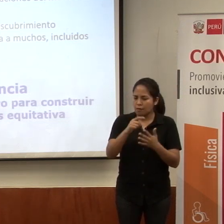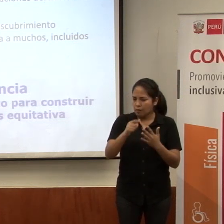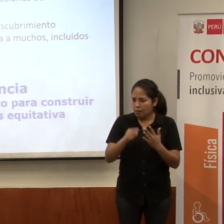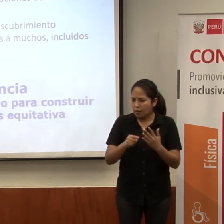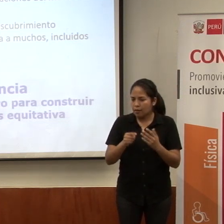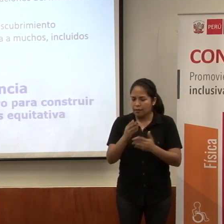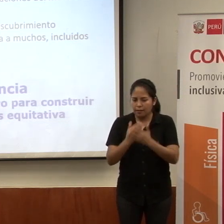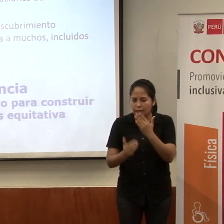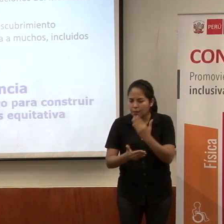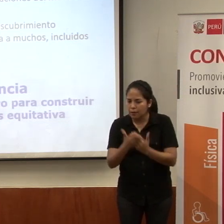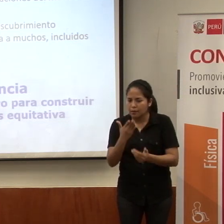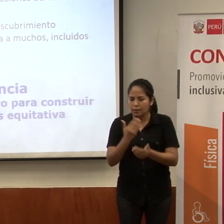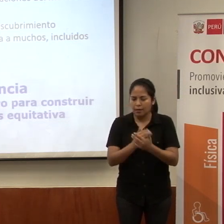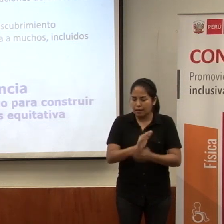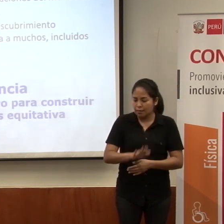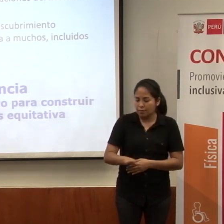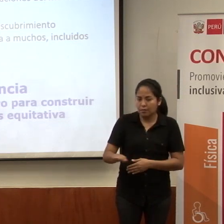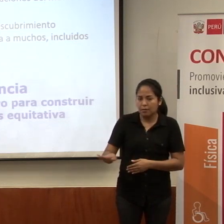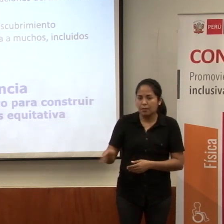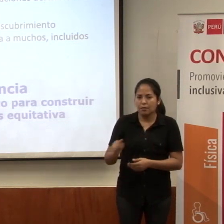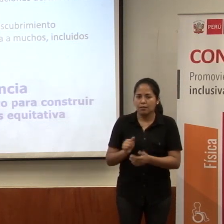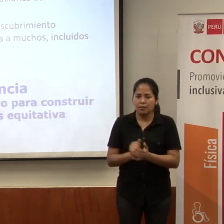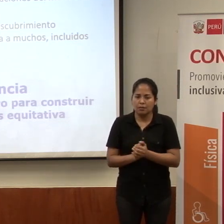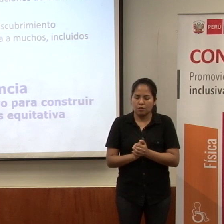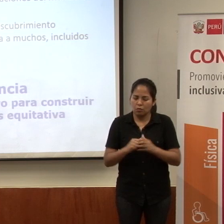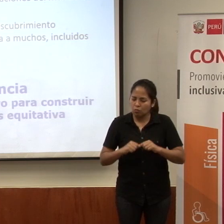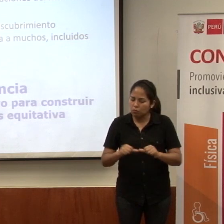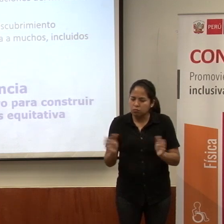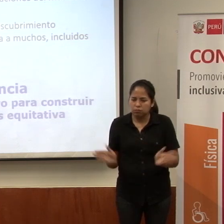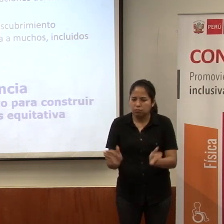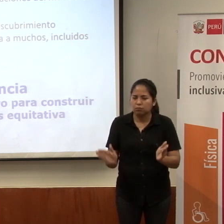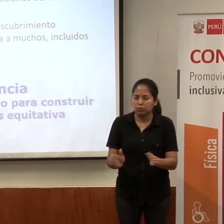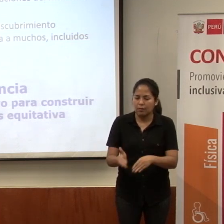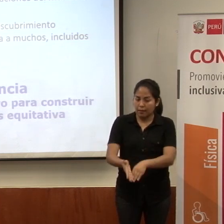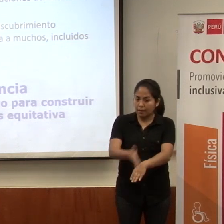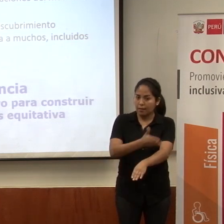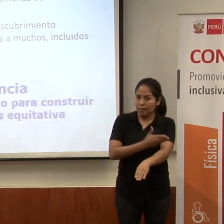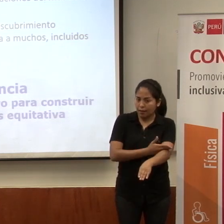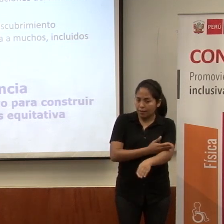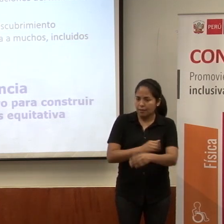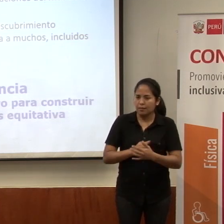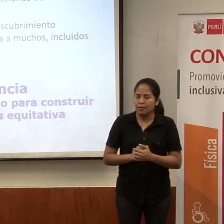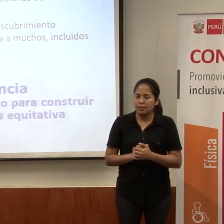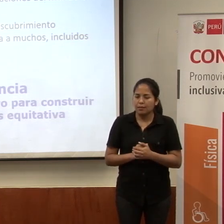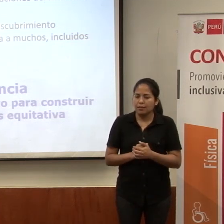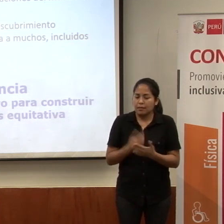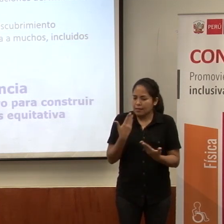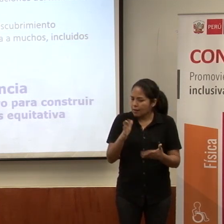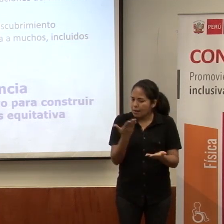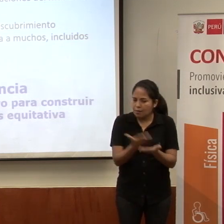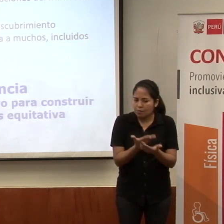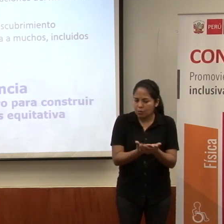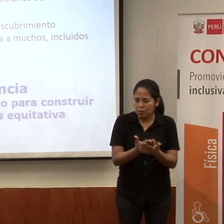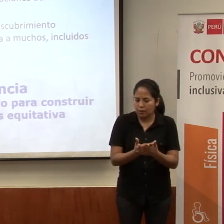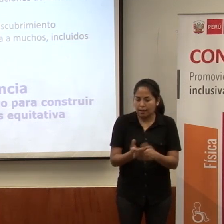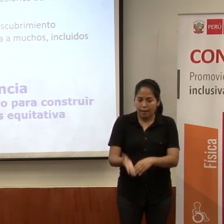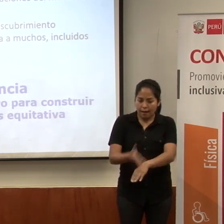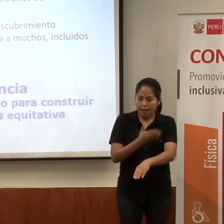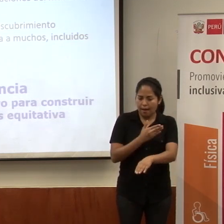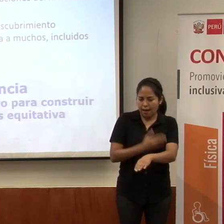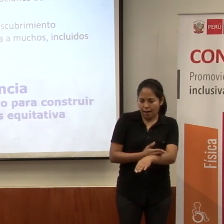de los niños y en el tratamiento y la resiliencia oportuna en esta etapa de la vida, se ha demostrado que esta